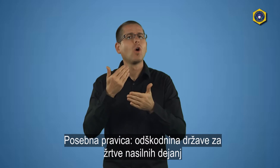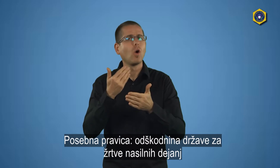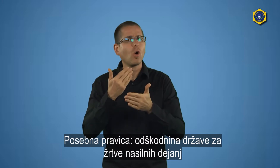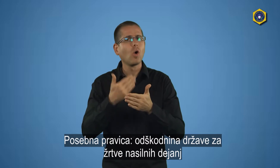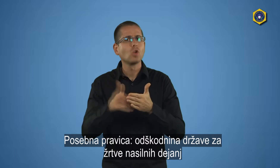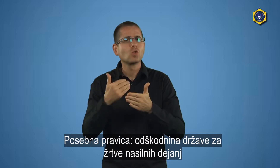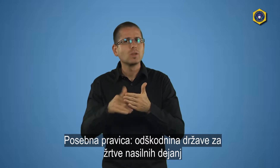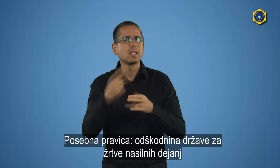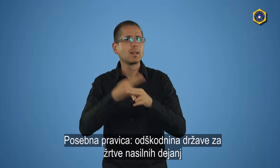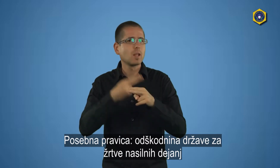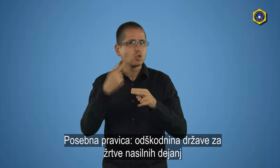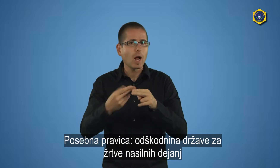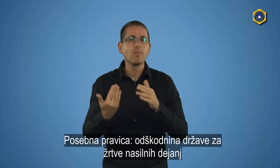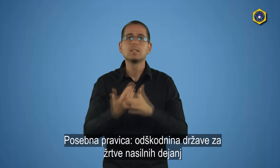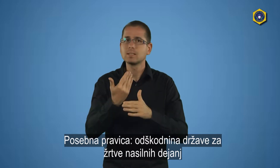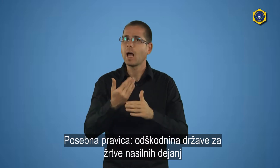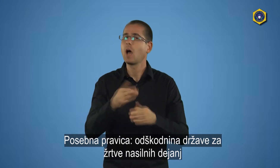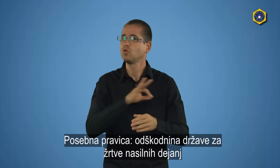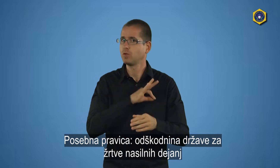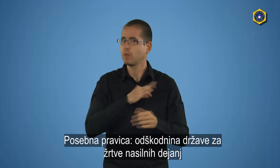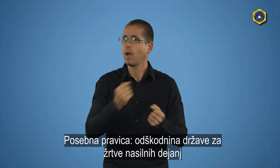Odškodnina države za žrtve nasilnih dejanj.